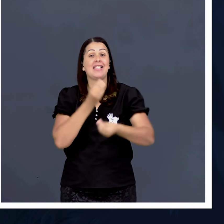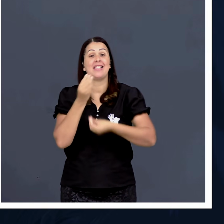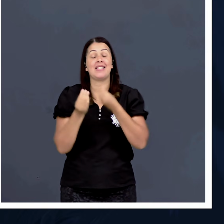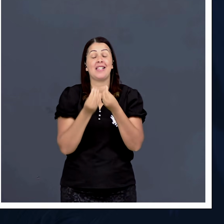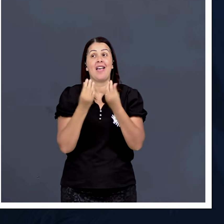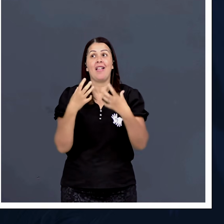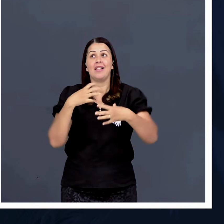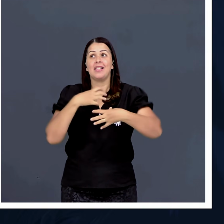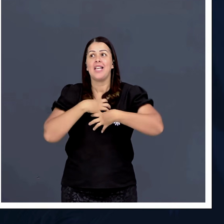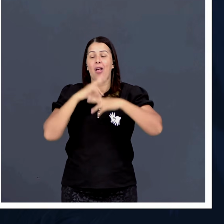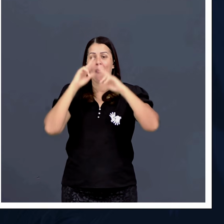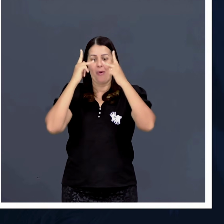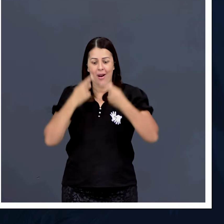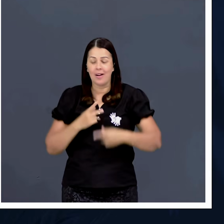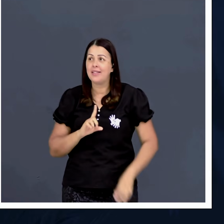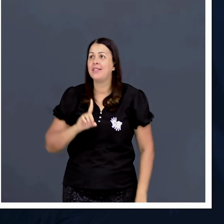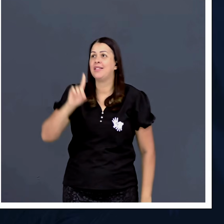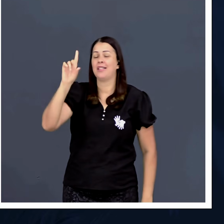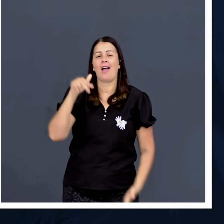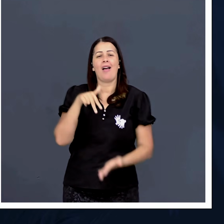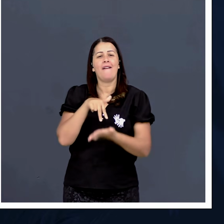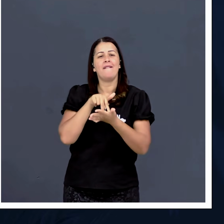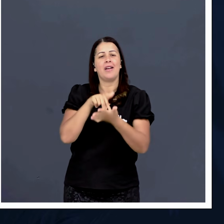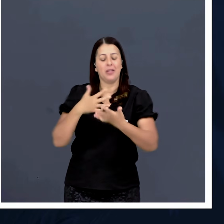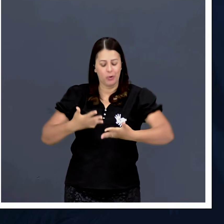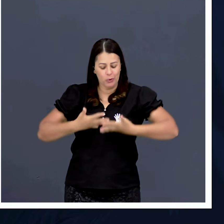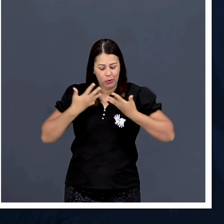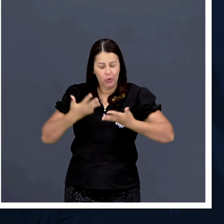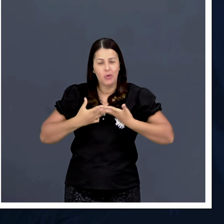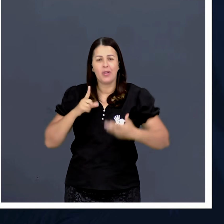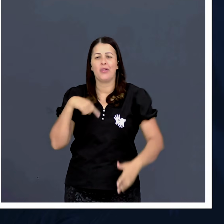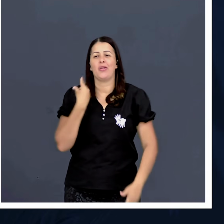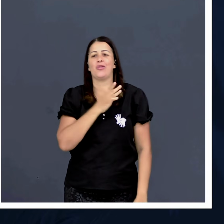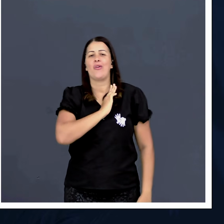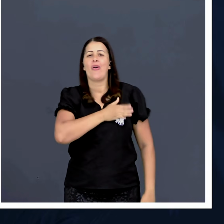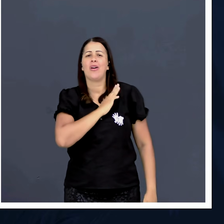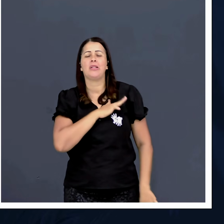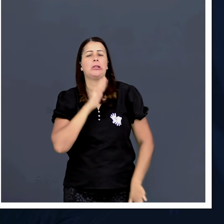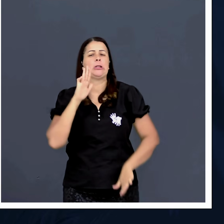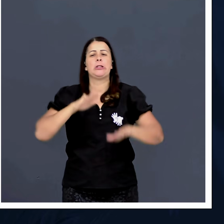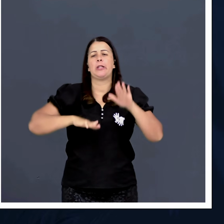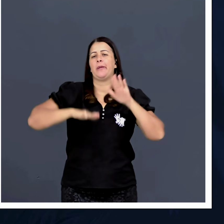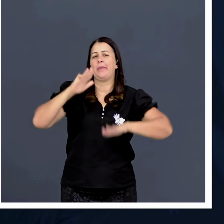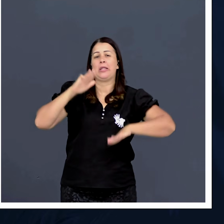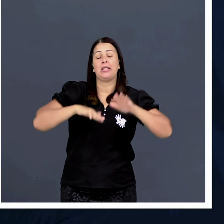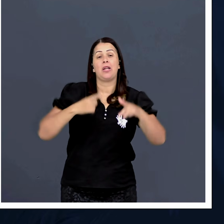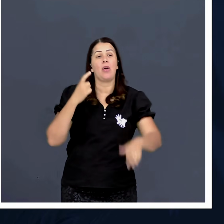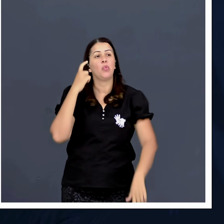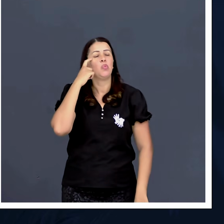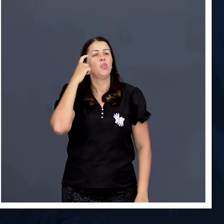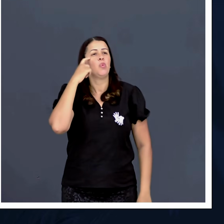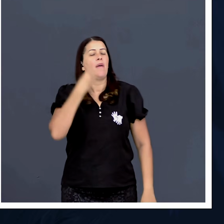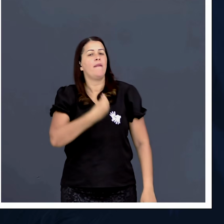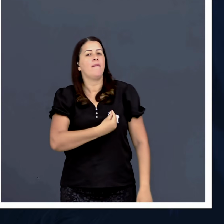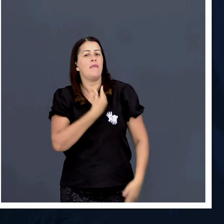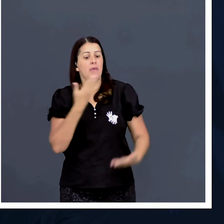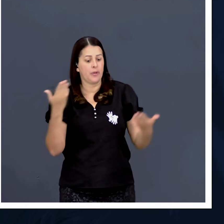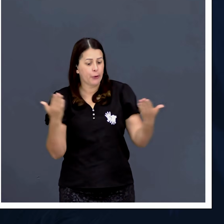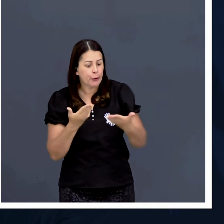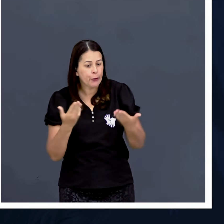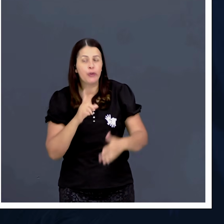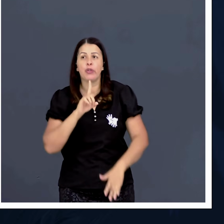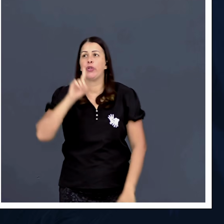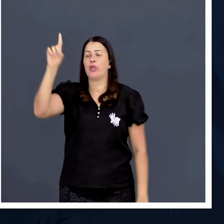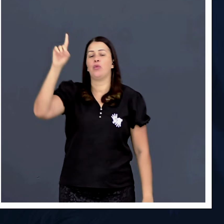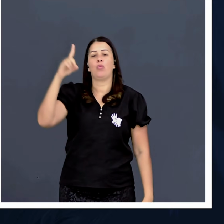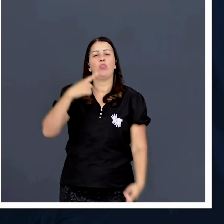natureza traz essa firmeza e essa alegria ao nosso coração, de que independente daquilo que eu estiver vivendo, o meu Deus